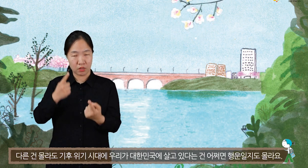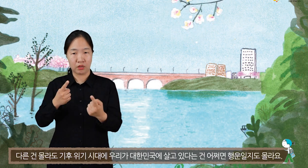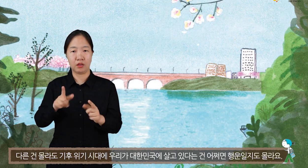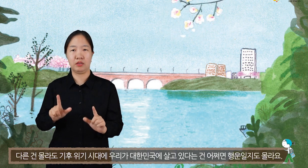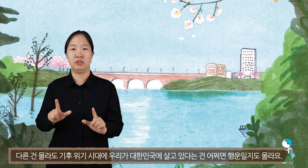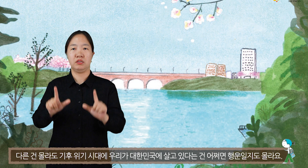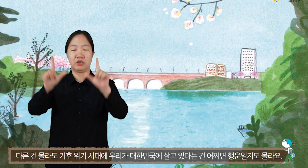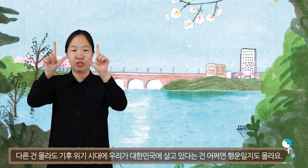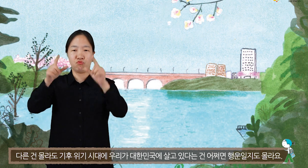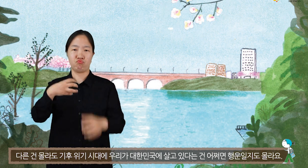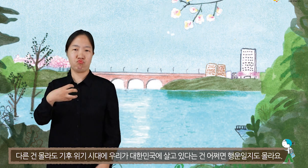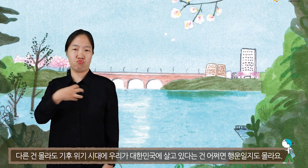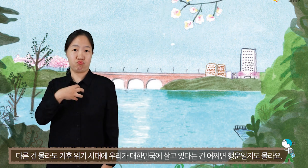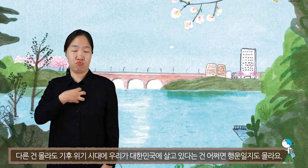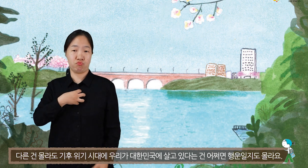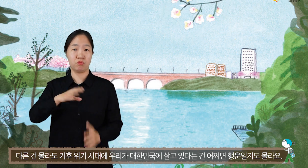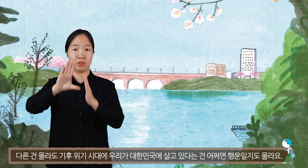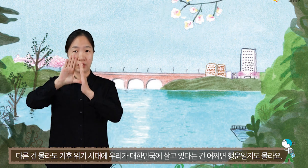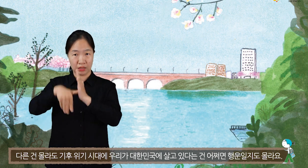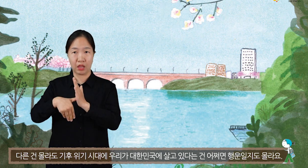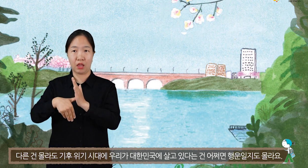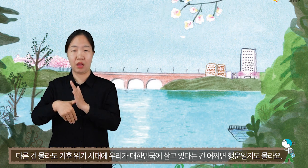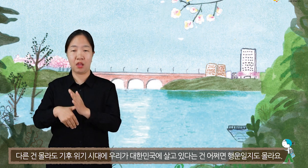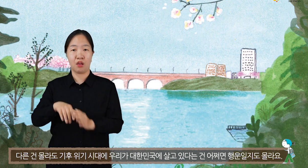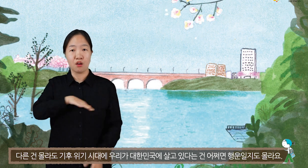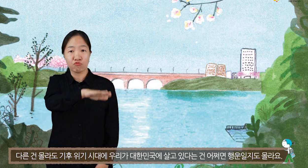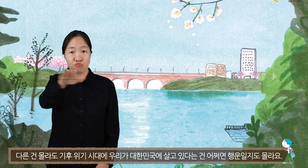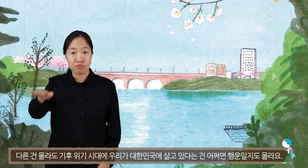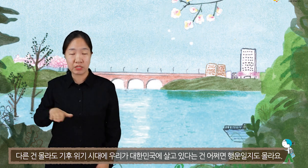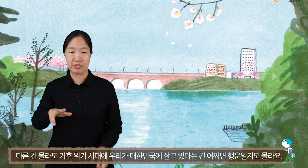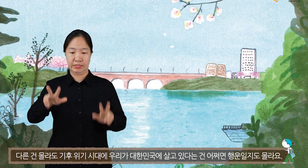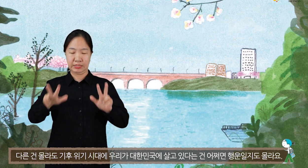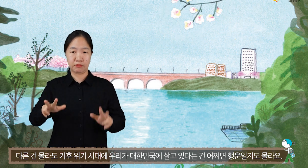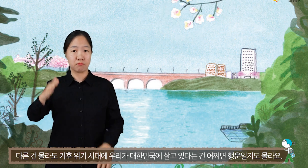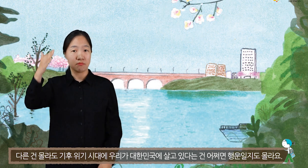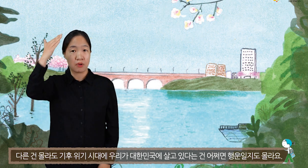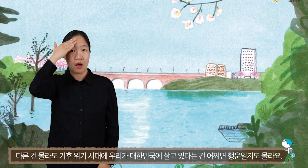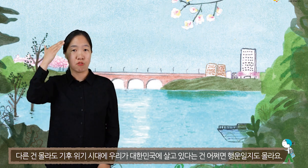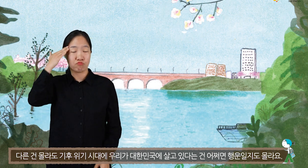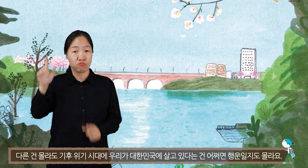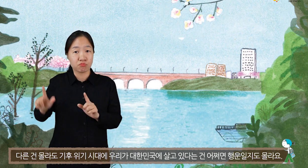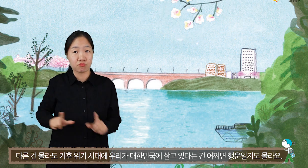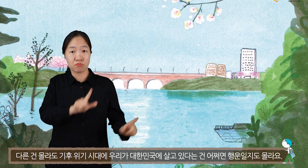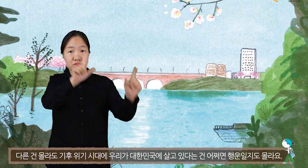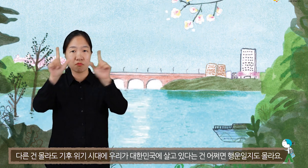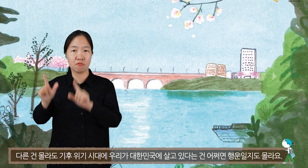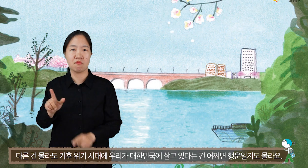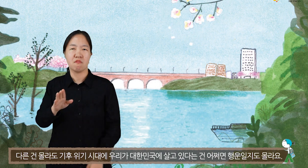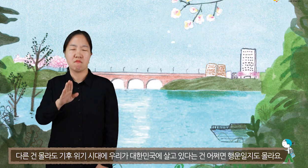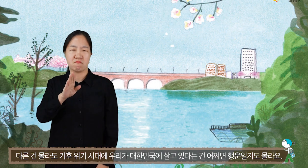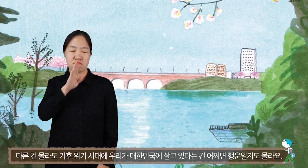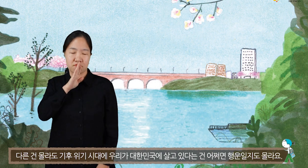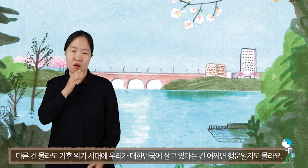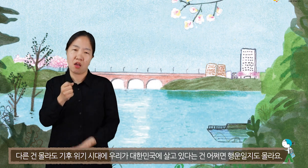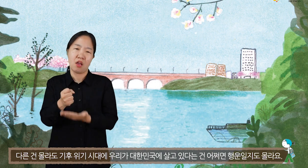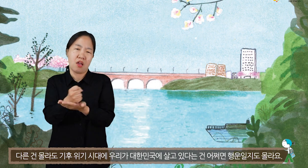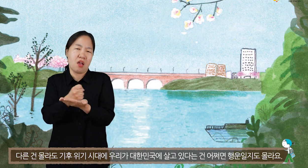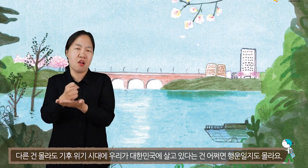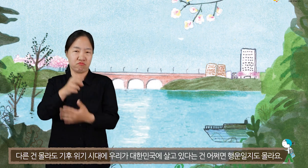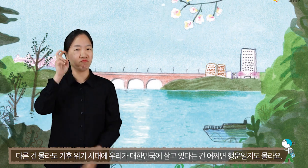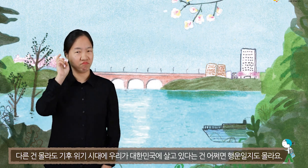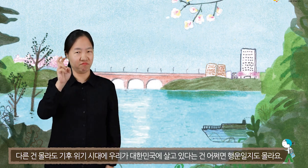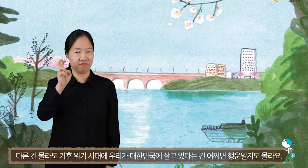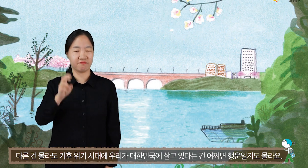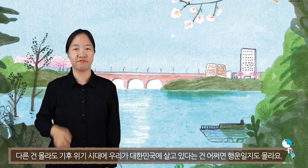다른 건 몰라도 기후위기 시대에 우리가 대한민국에 살고 있다는 건 어쩌면